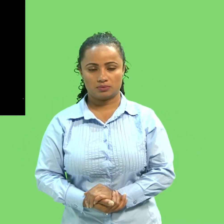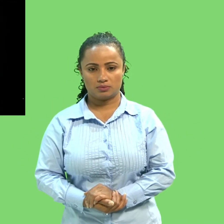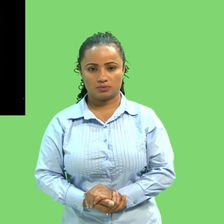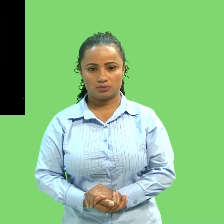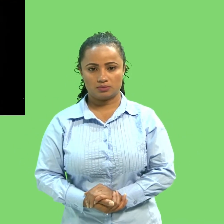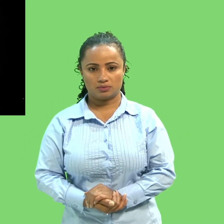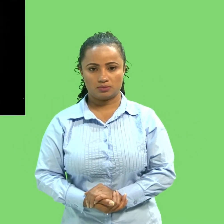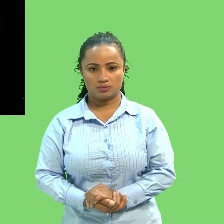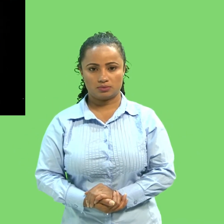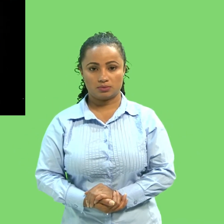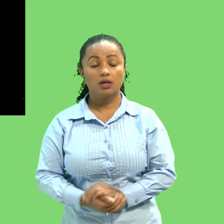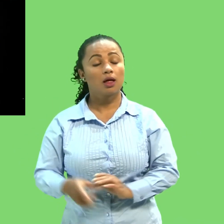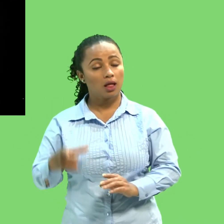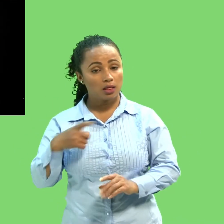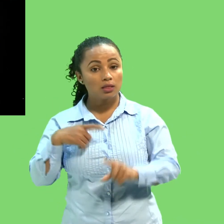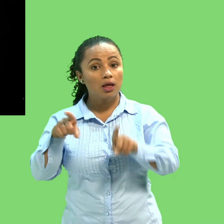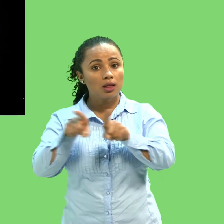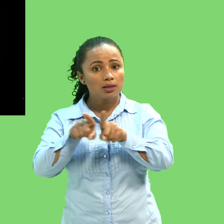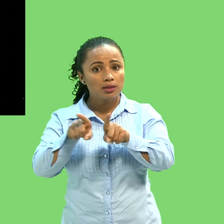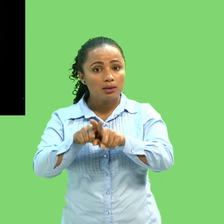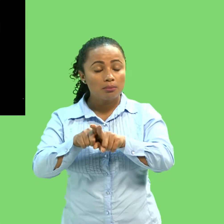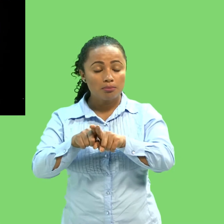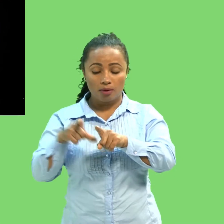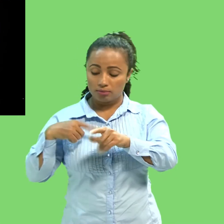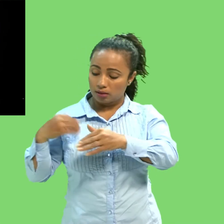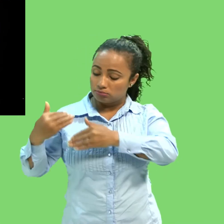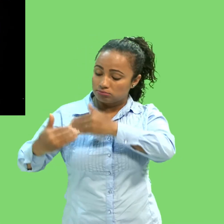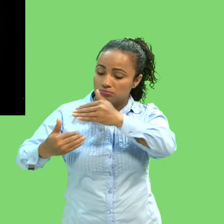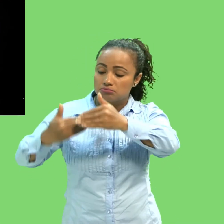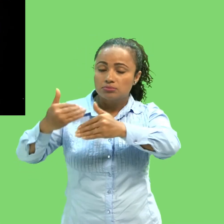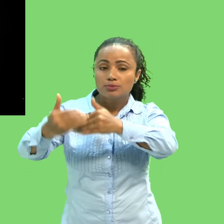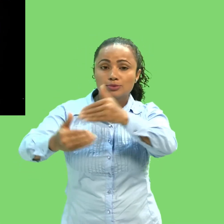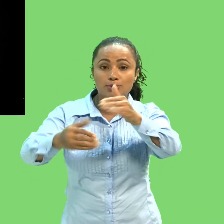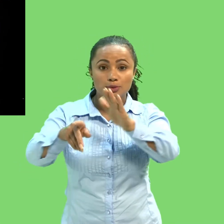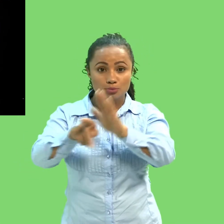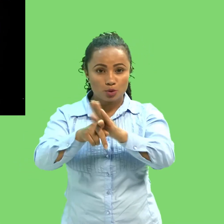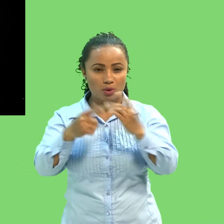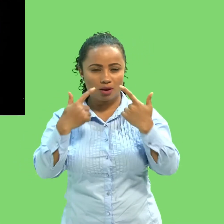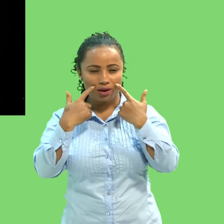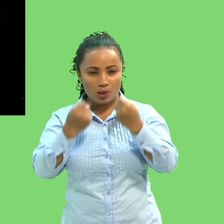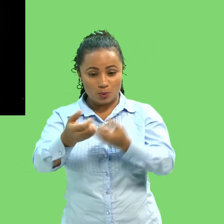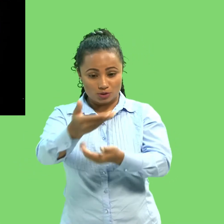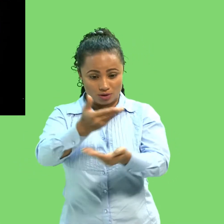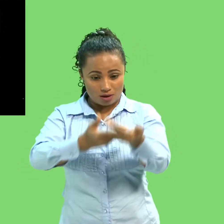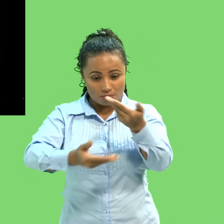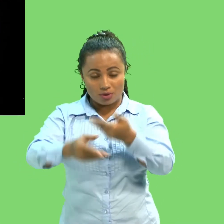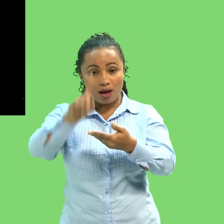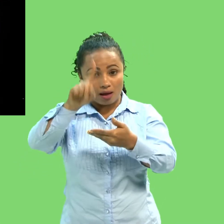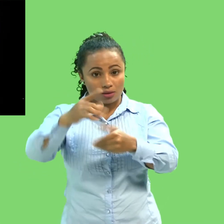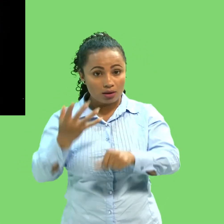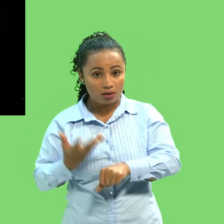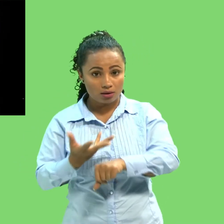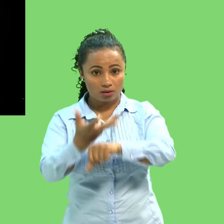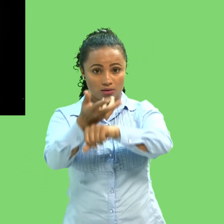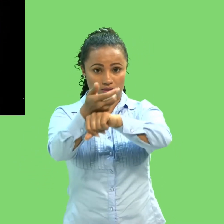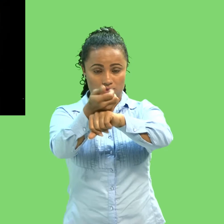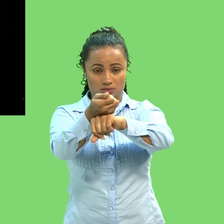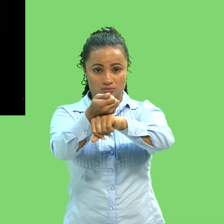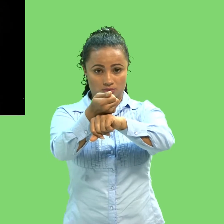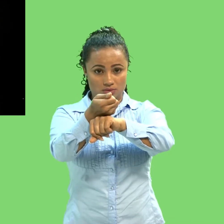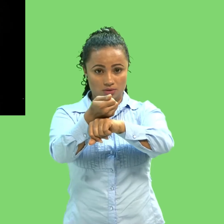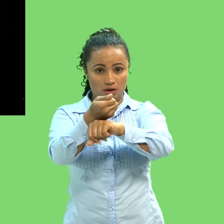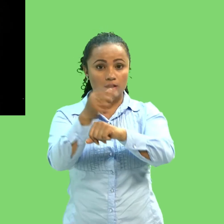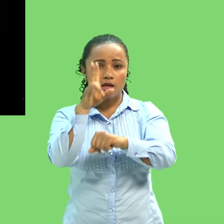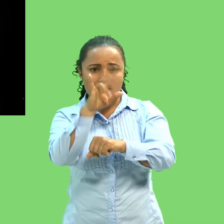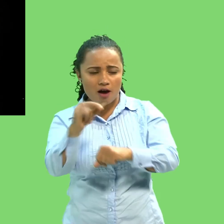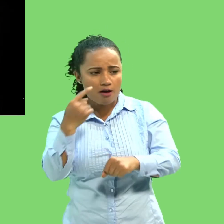teremos também o processo da linguística aplicada ser interdisciplinar e mediadora, que vai acolher contribuições